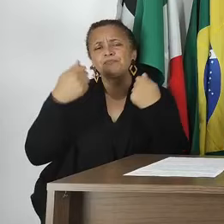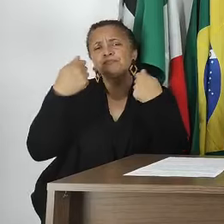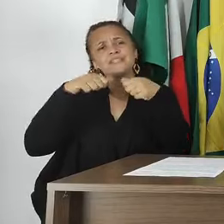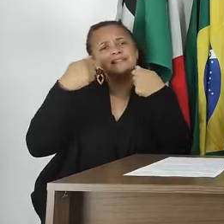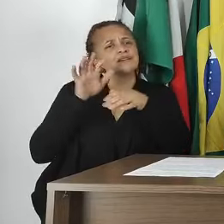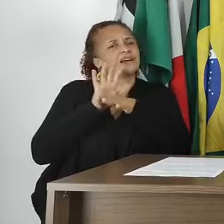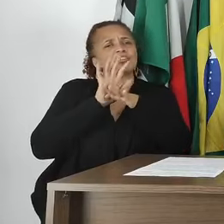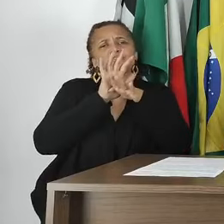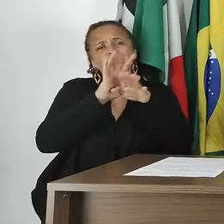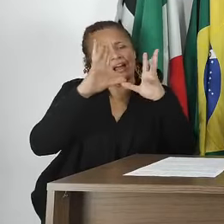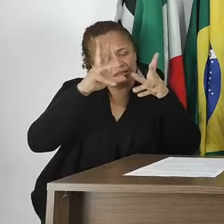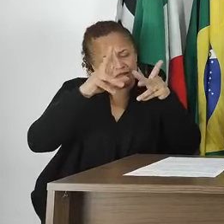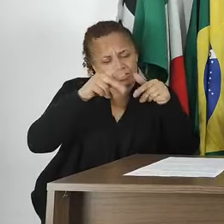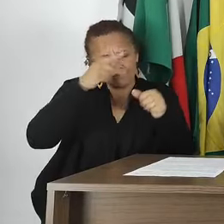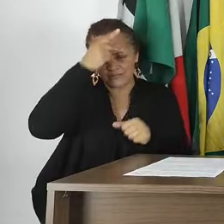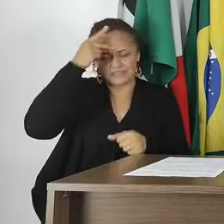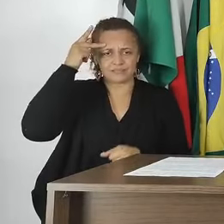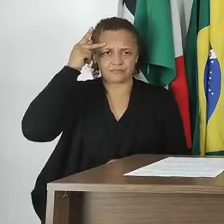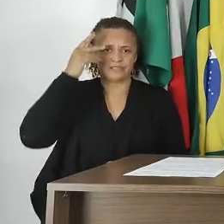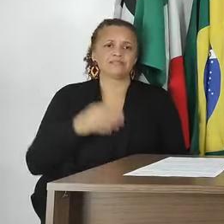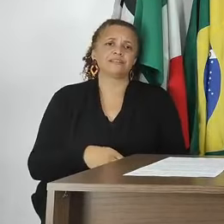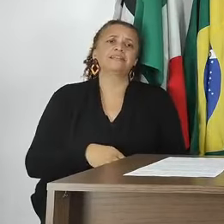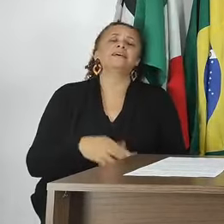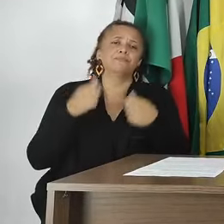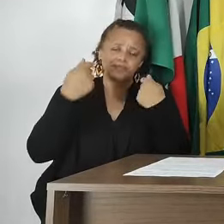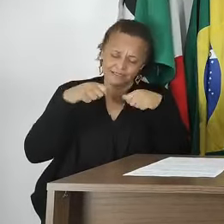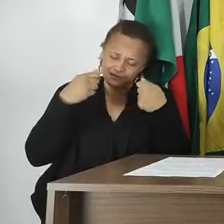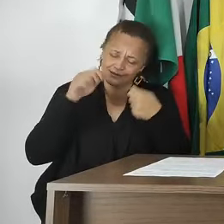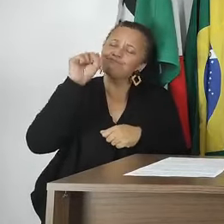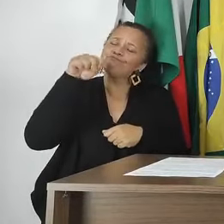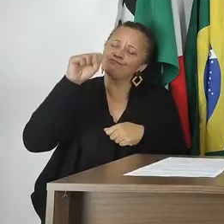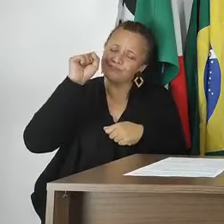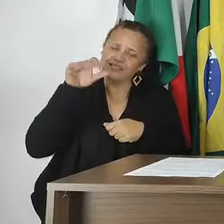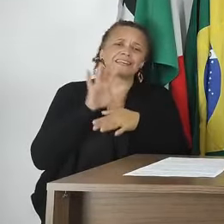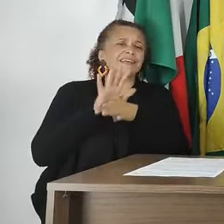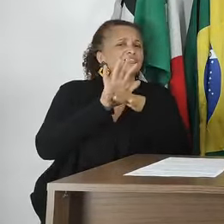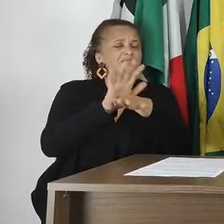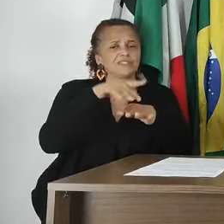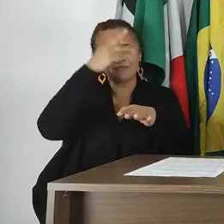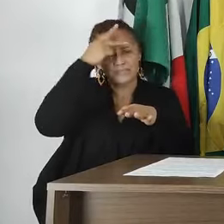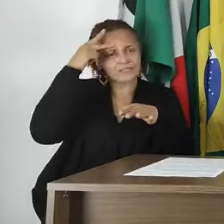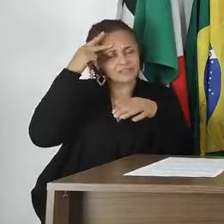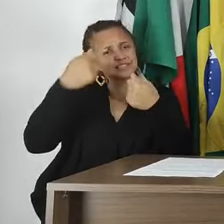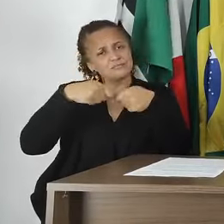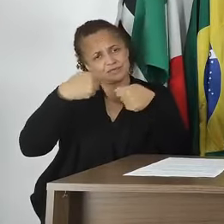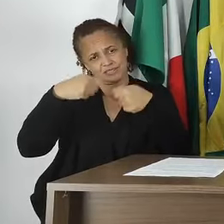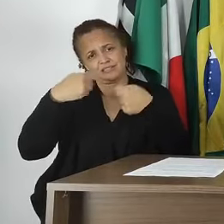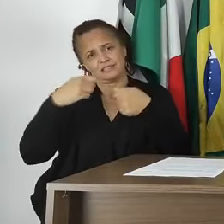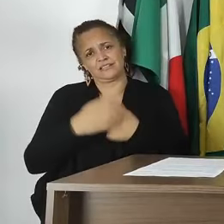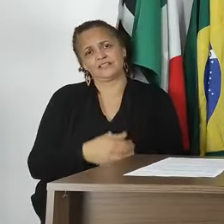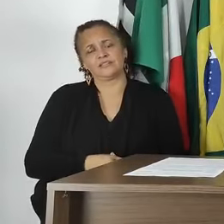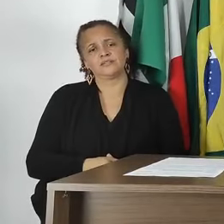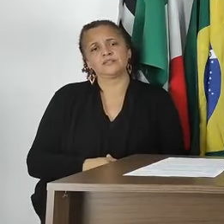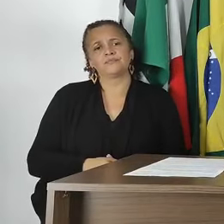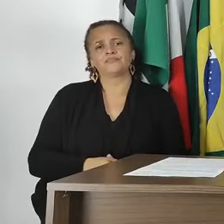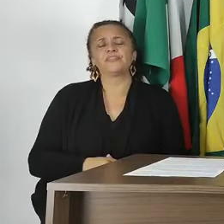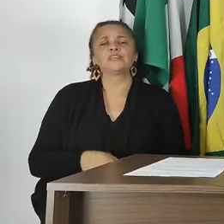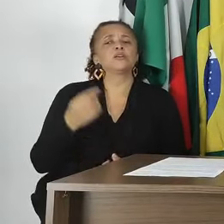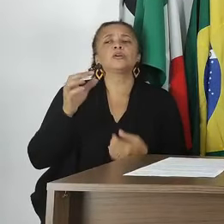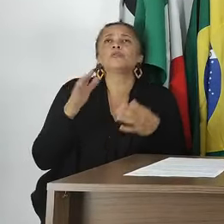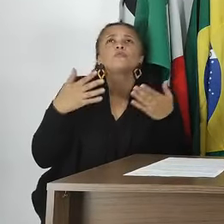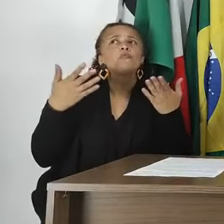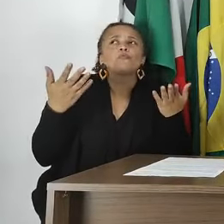aqueles necessitados. Devemos socorrer realmente aqueles que realmente precisam. E para isso, qual é o